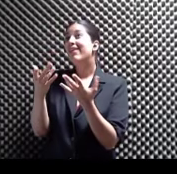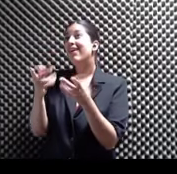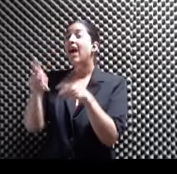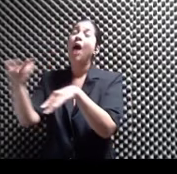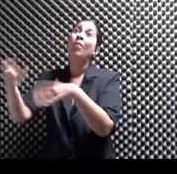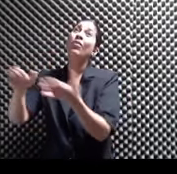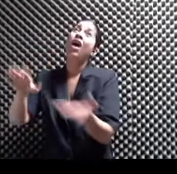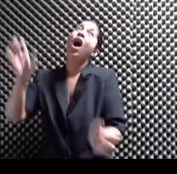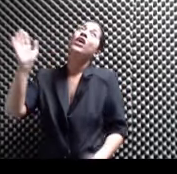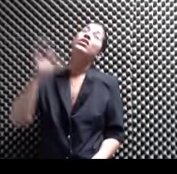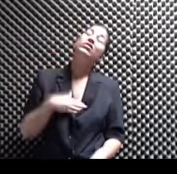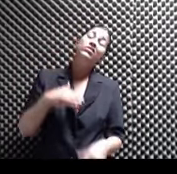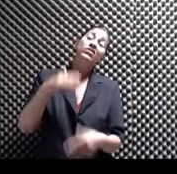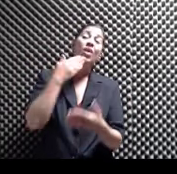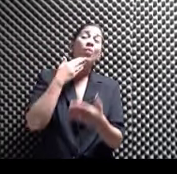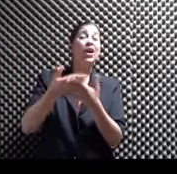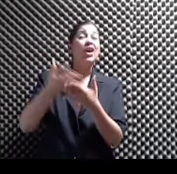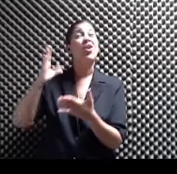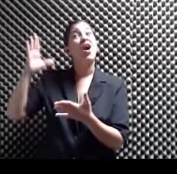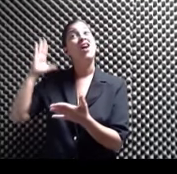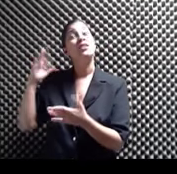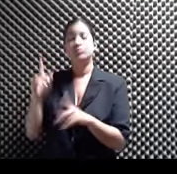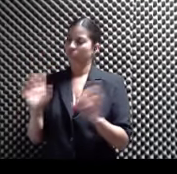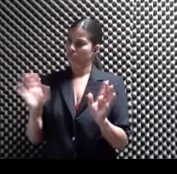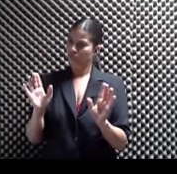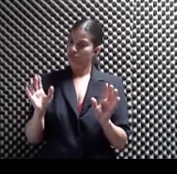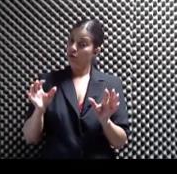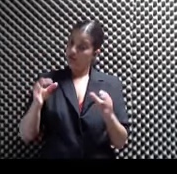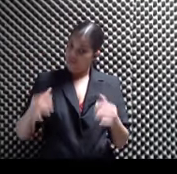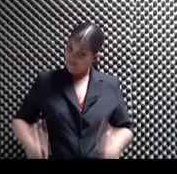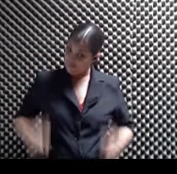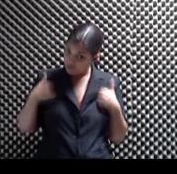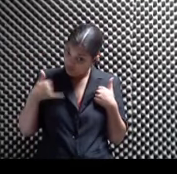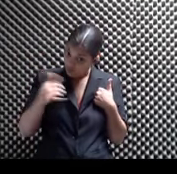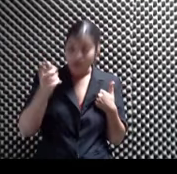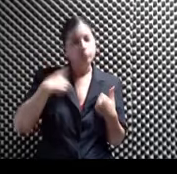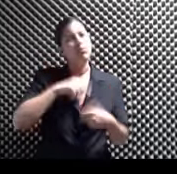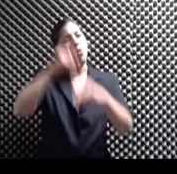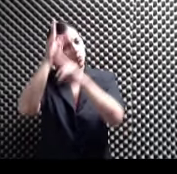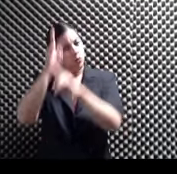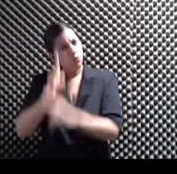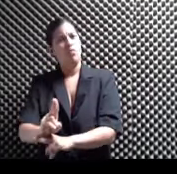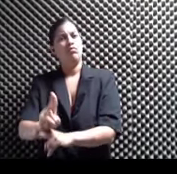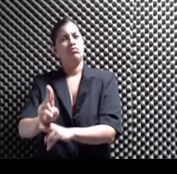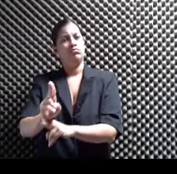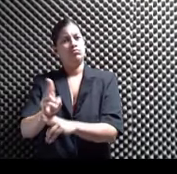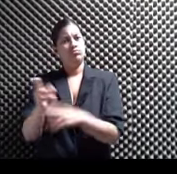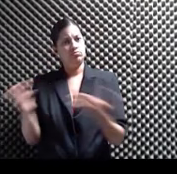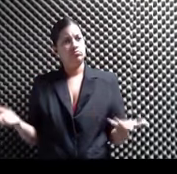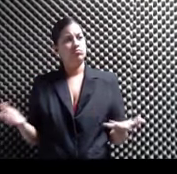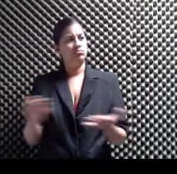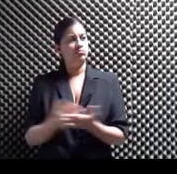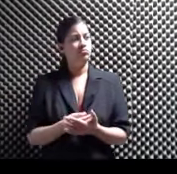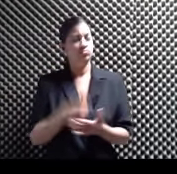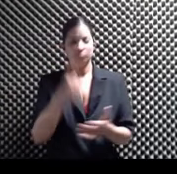decir, ay, tan bueno que era. Mira, cuando están vivos, es que tenemos que honrarlos, que homenajearlos,